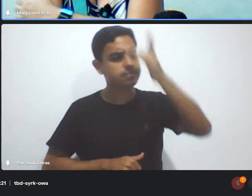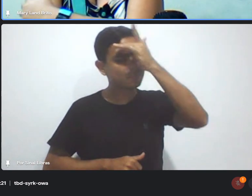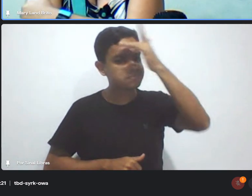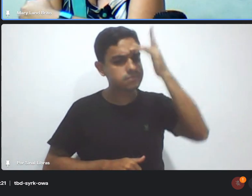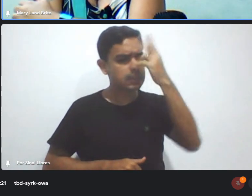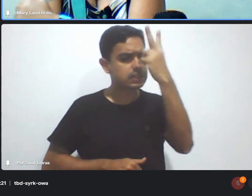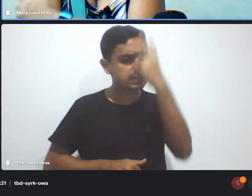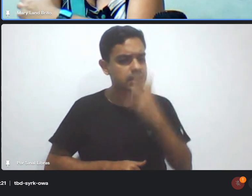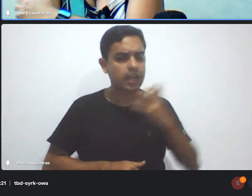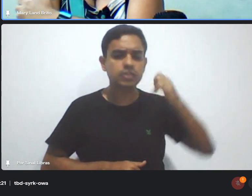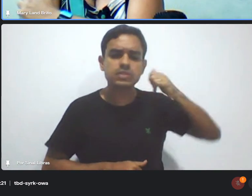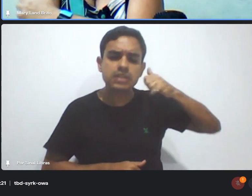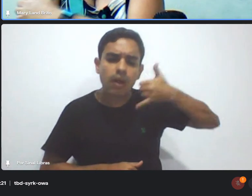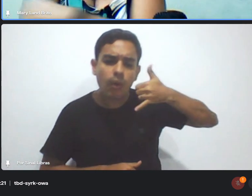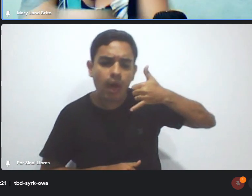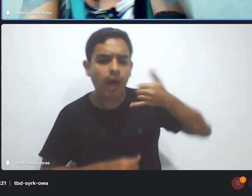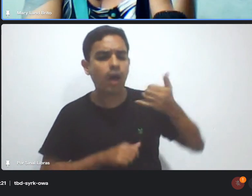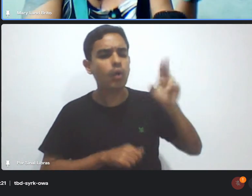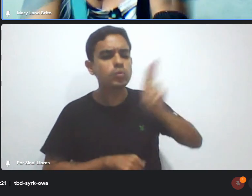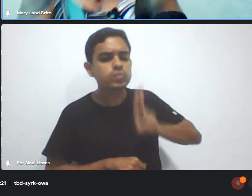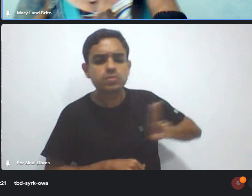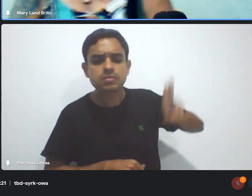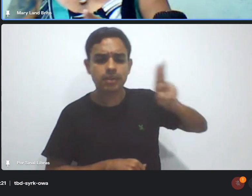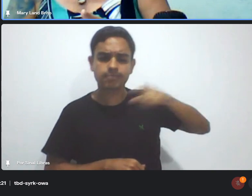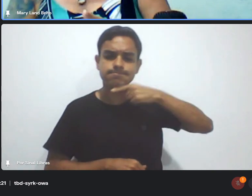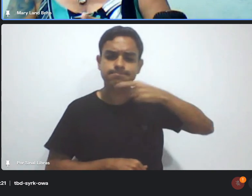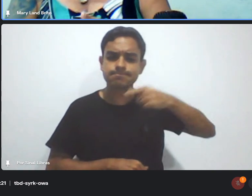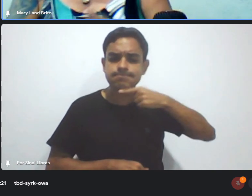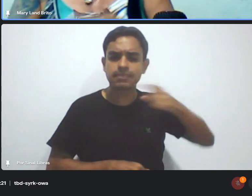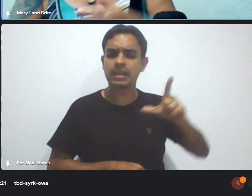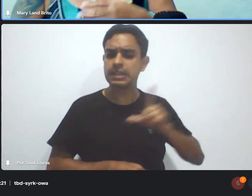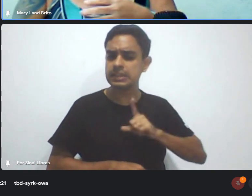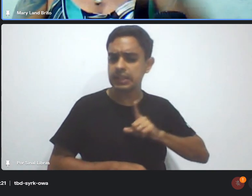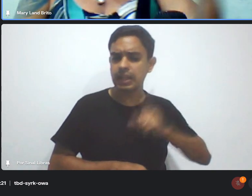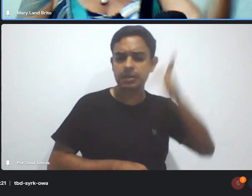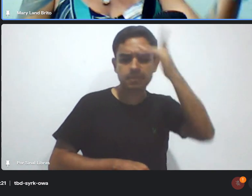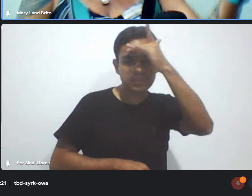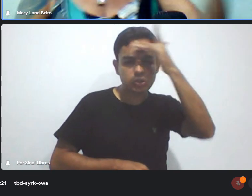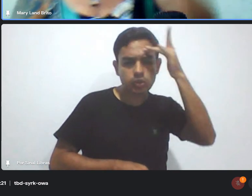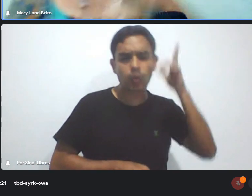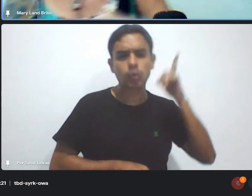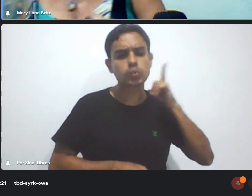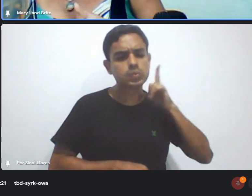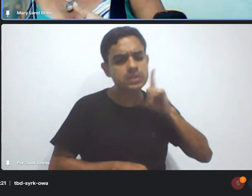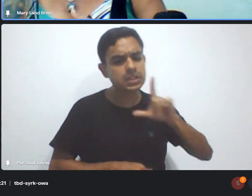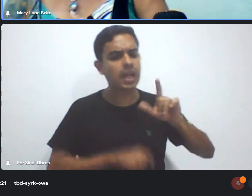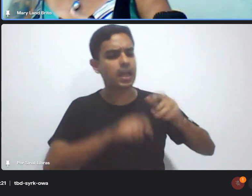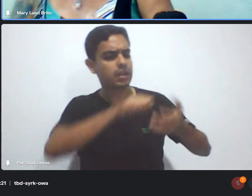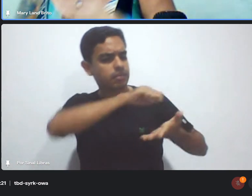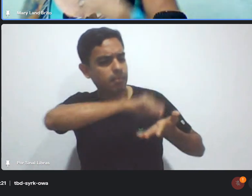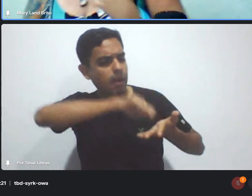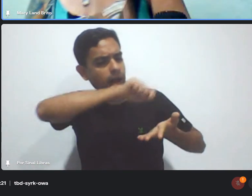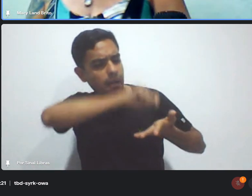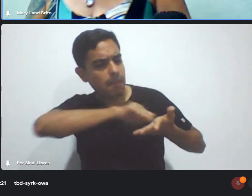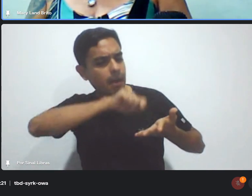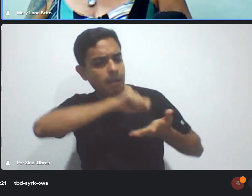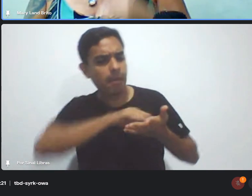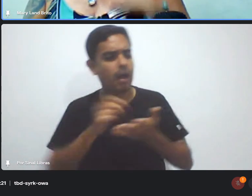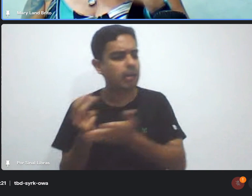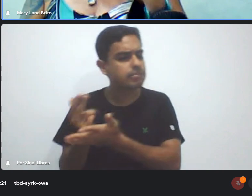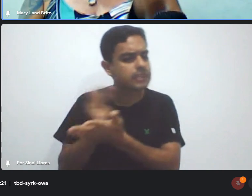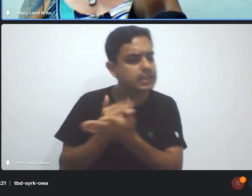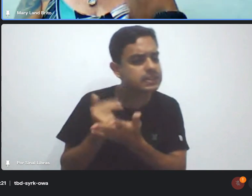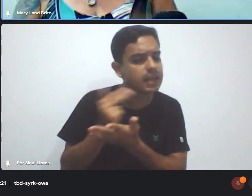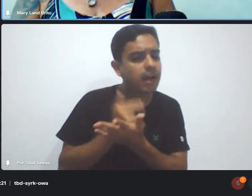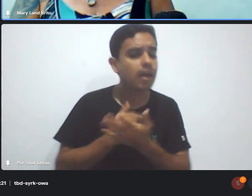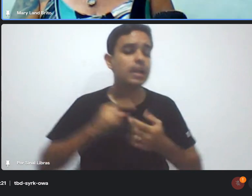é que nem pessoas. A gente tem gente que sabe escrever mais, gente que sabe escrever menos, gente que sabe desenhar mais, gente que sabe desenhar menos. E as pessoas cegas